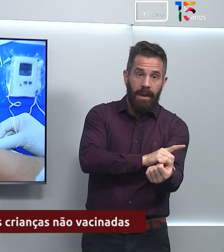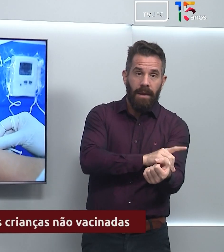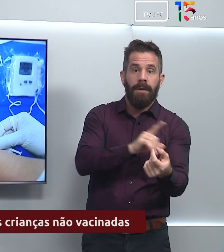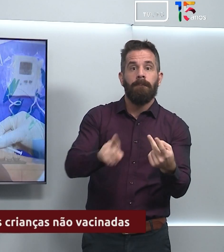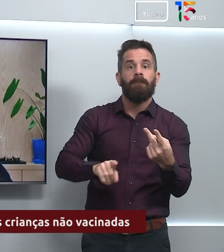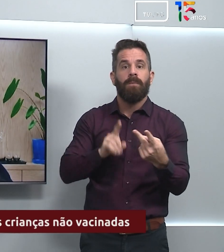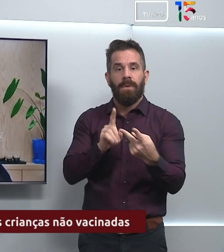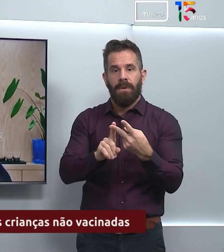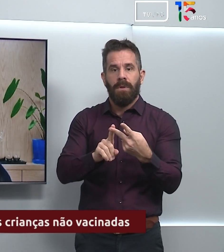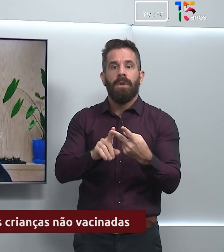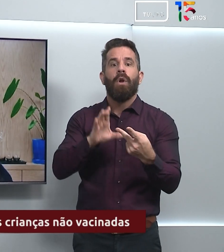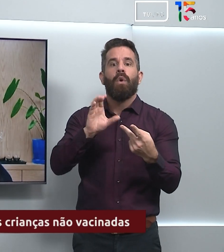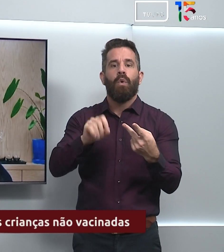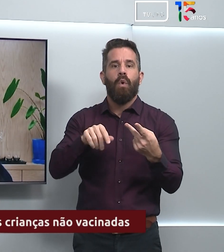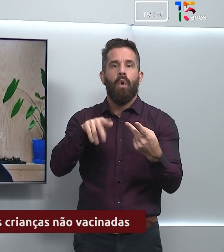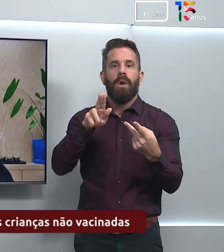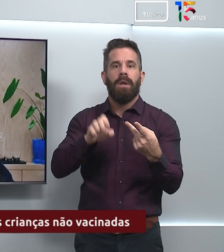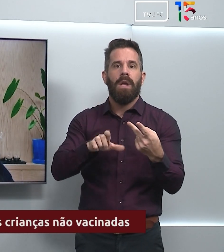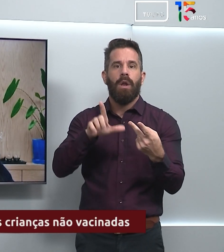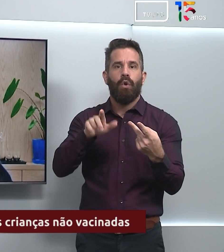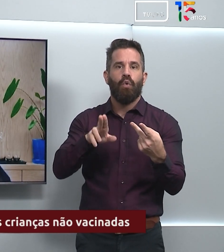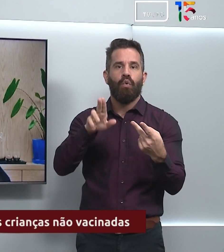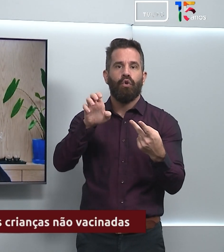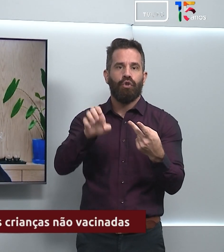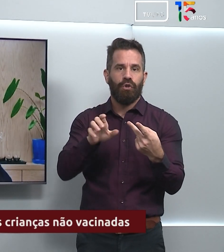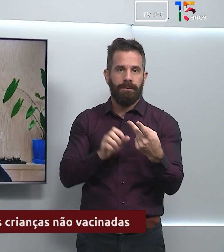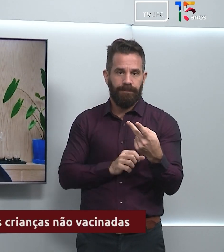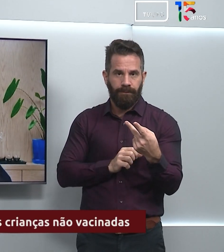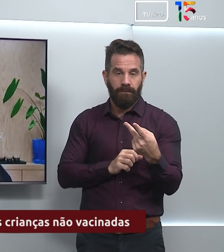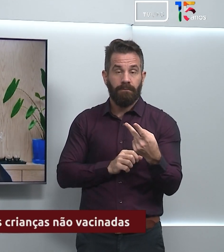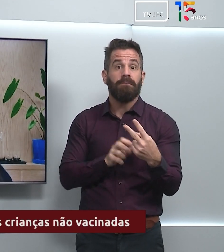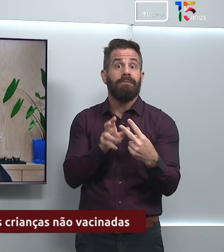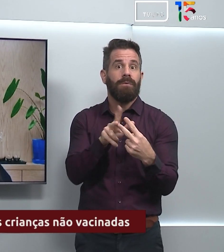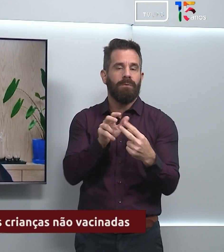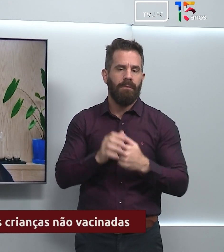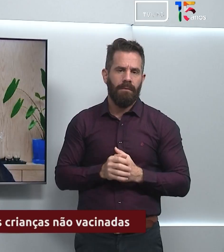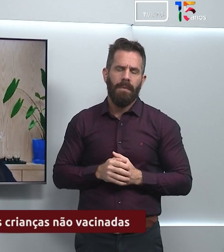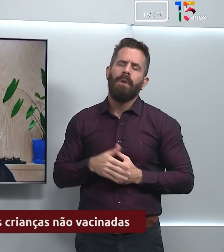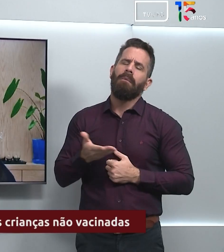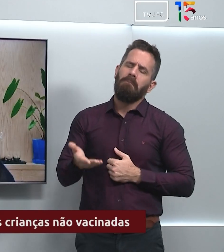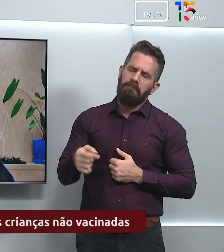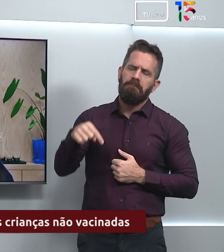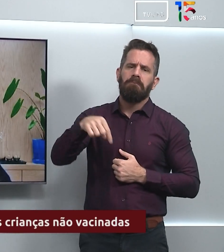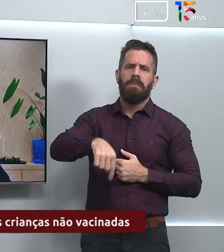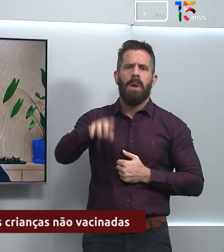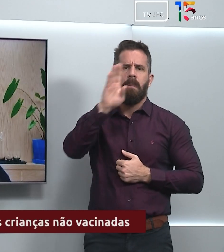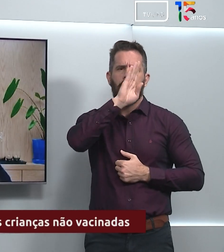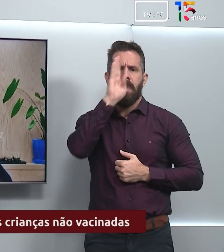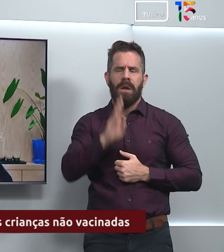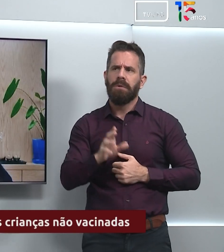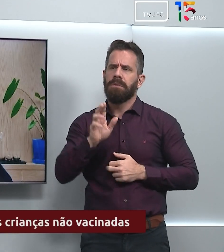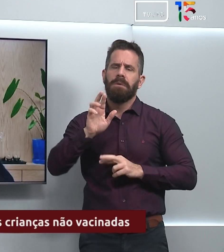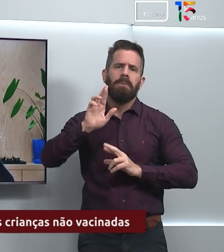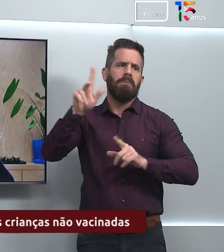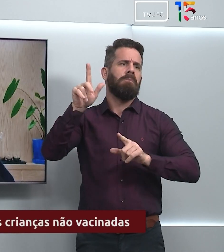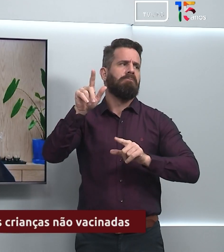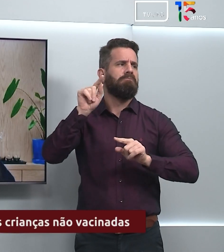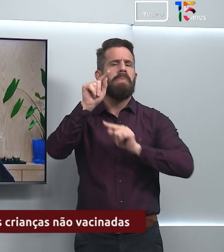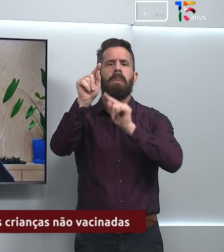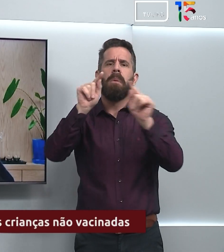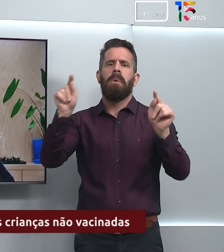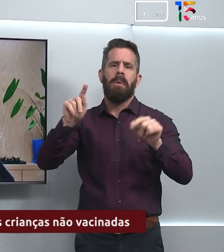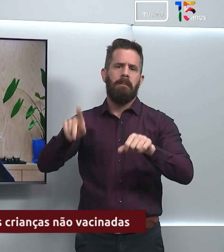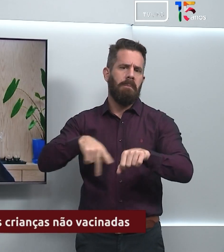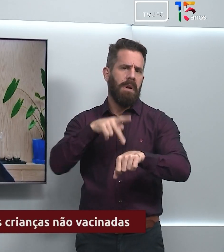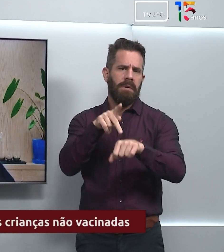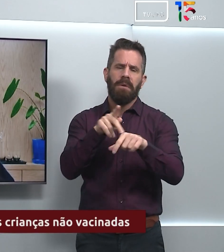coqueluche. Não diferente de como está no Brasil como um todo, né? Não difere. As coberturas vacinais nos últimos 5, 6 anos,